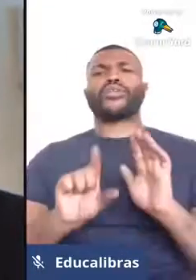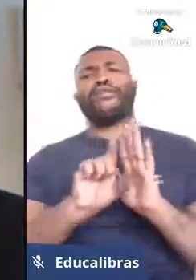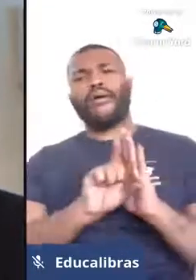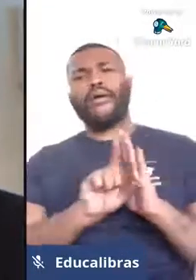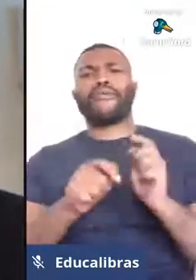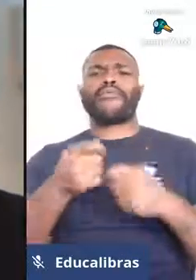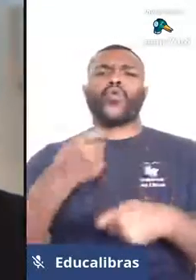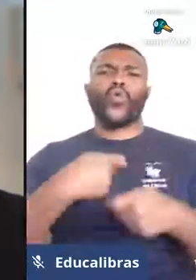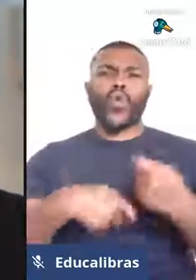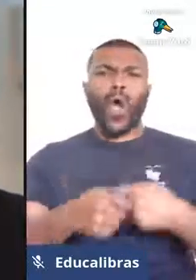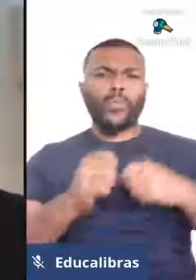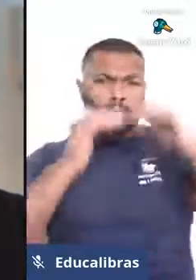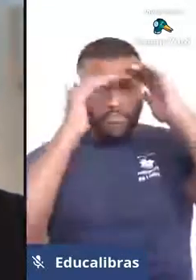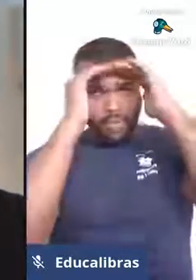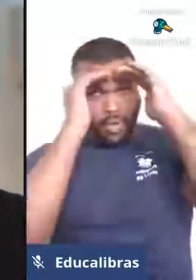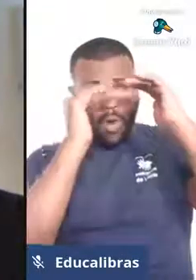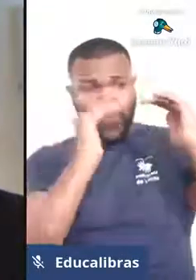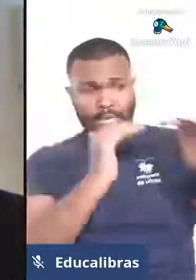você